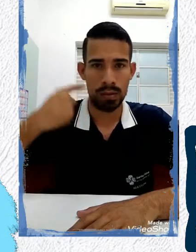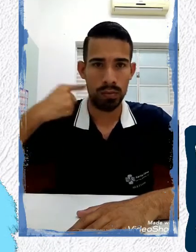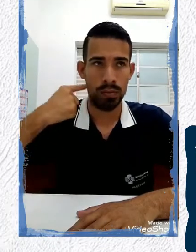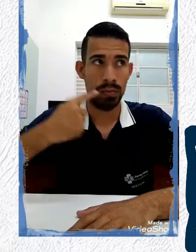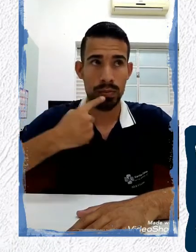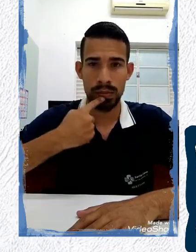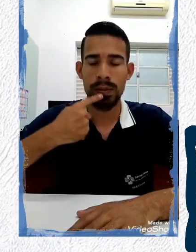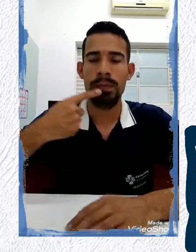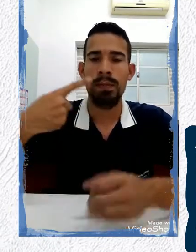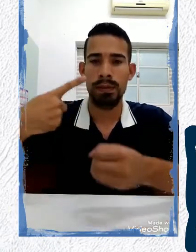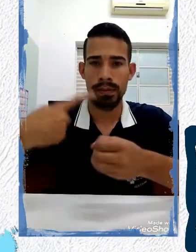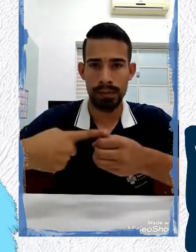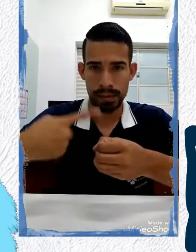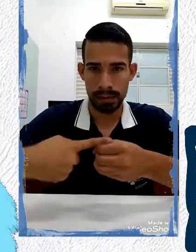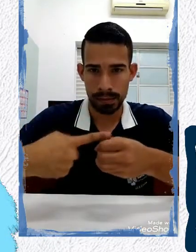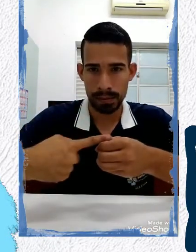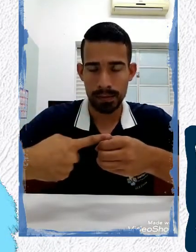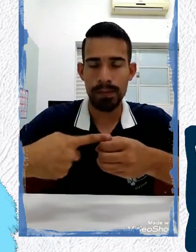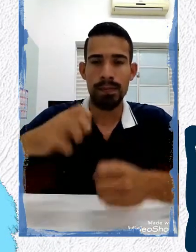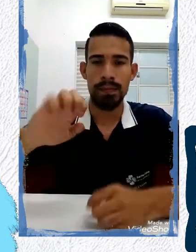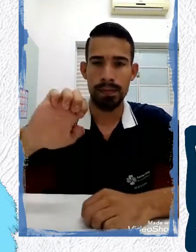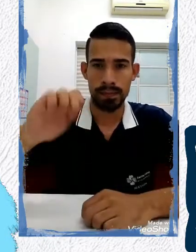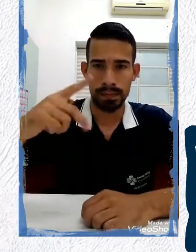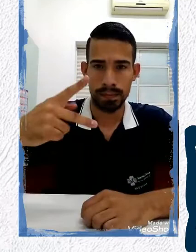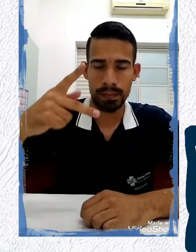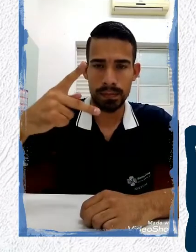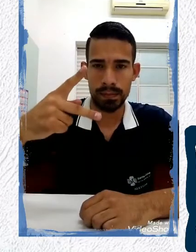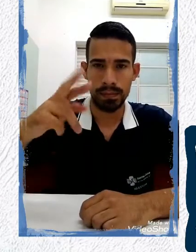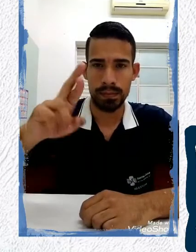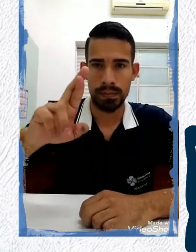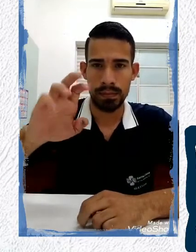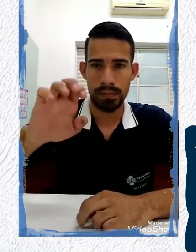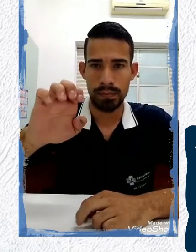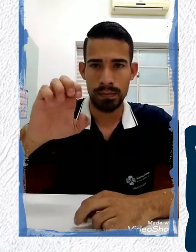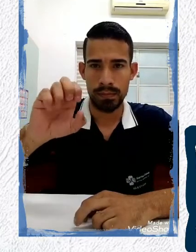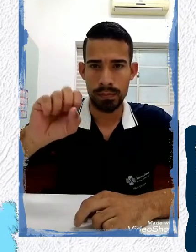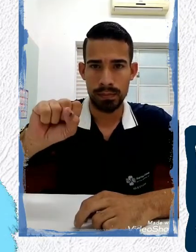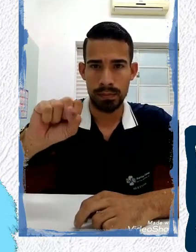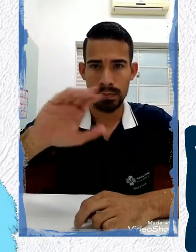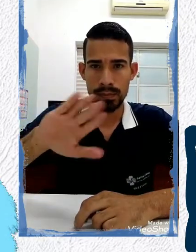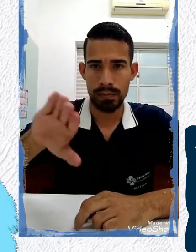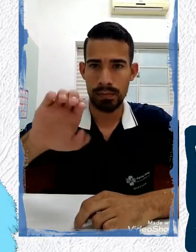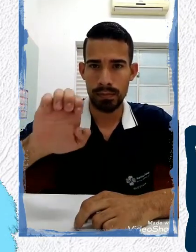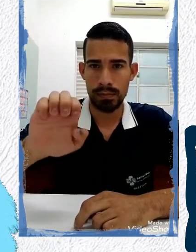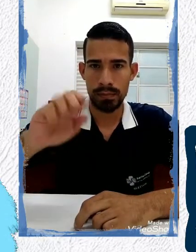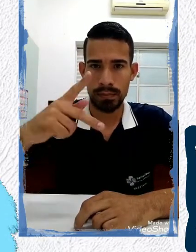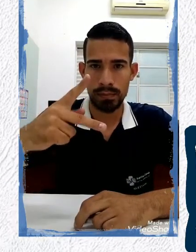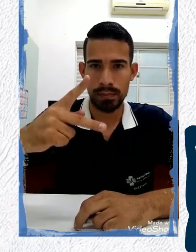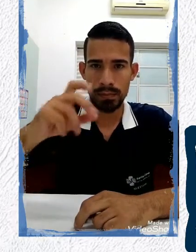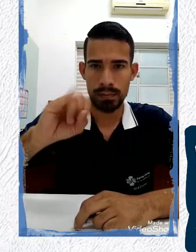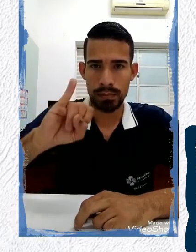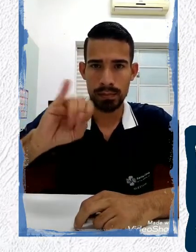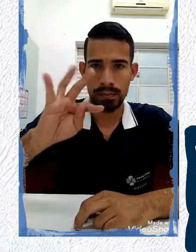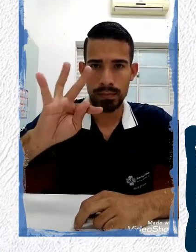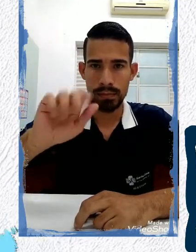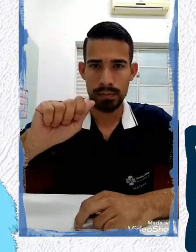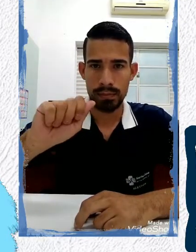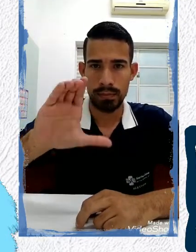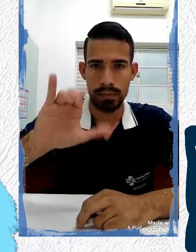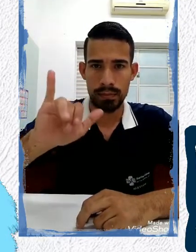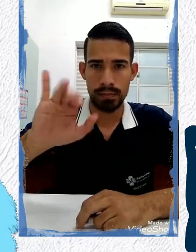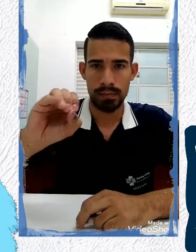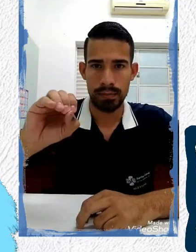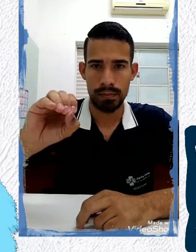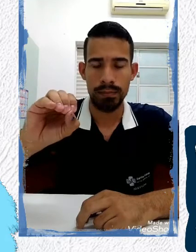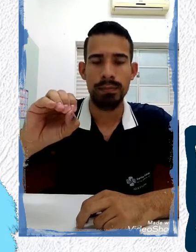sinal é este. Eu sou surdo, da cidade de